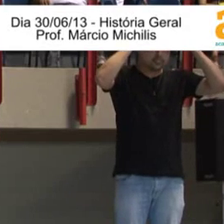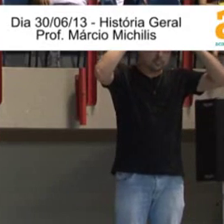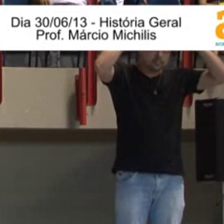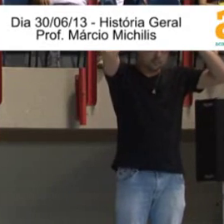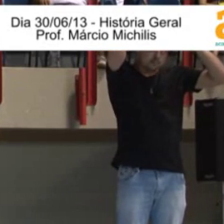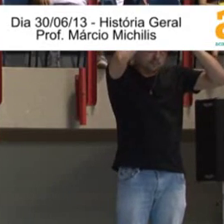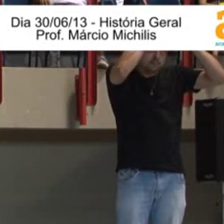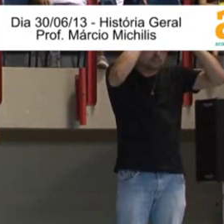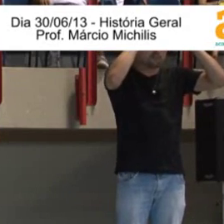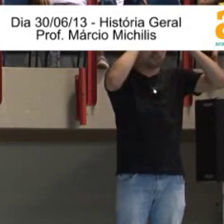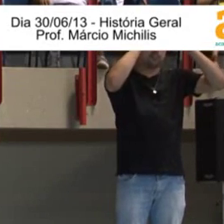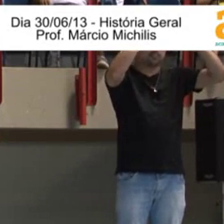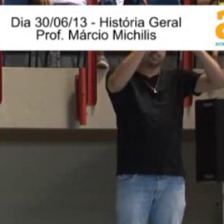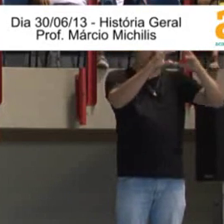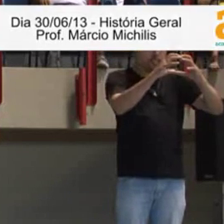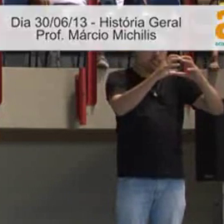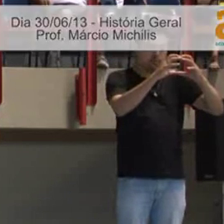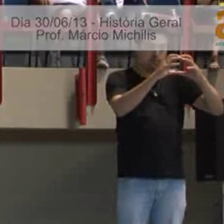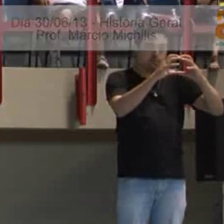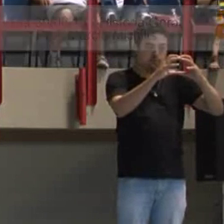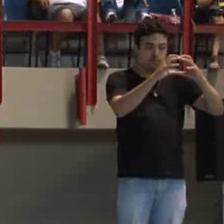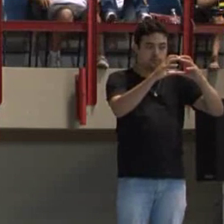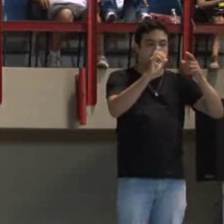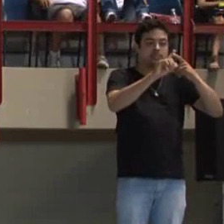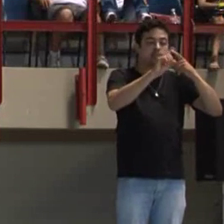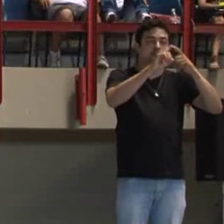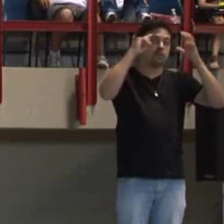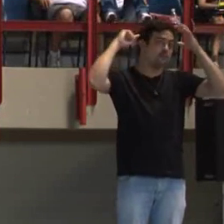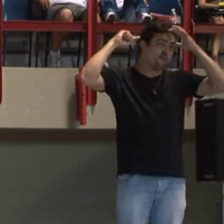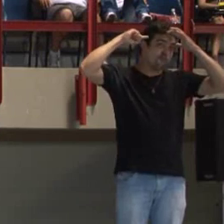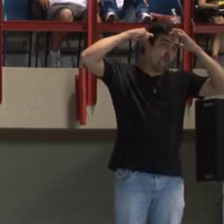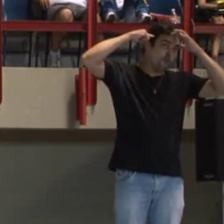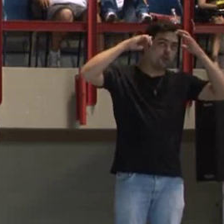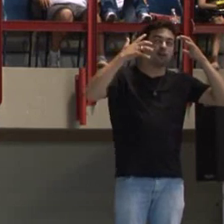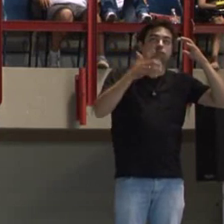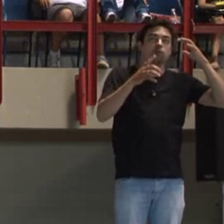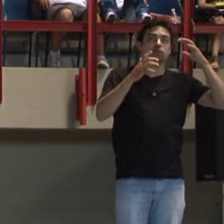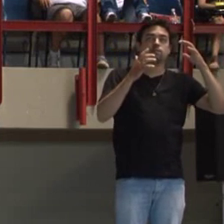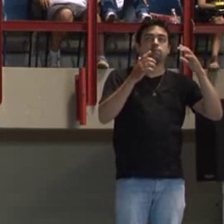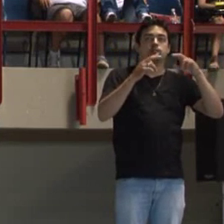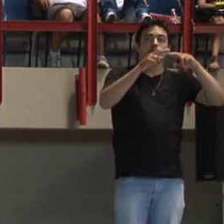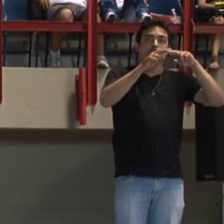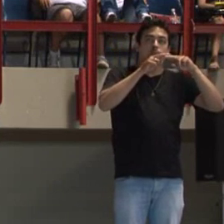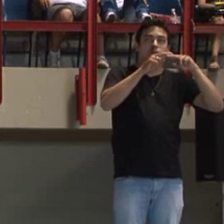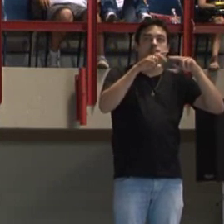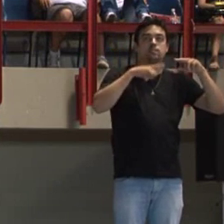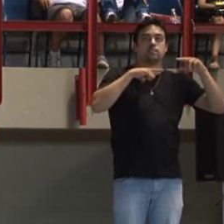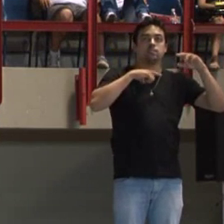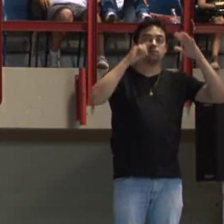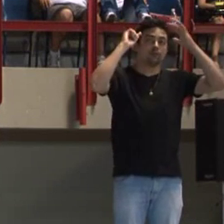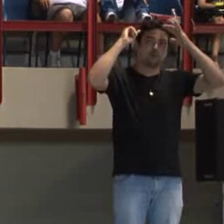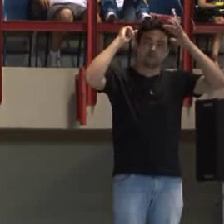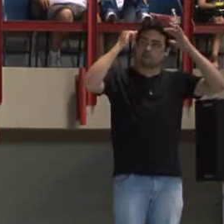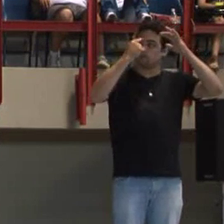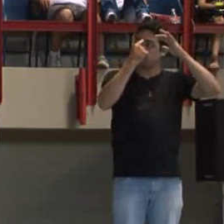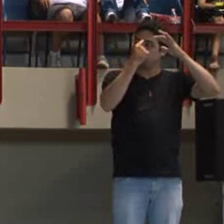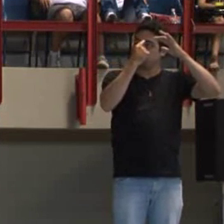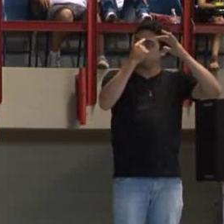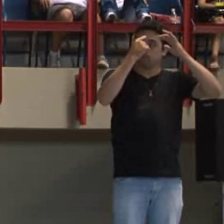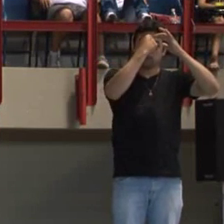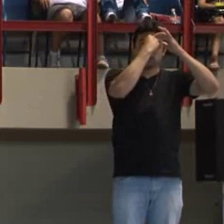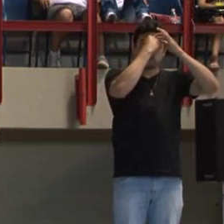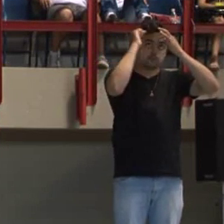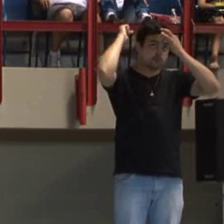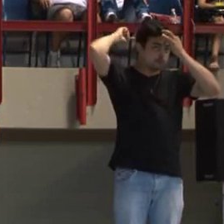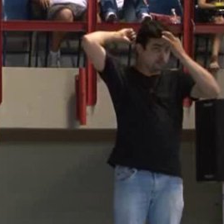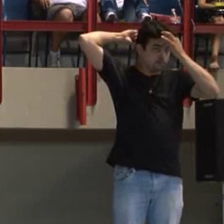pessoa, mas eles não queriam furar o crânio, tá? Eles faziam um pequeno furo aqui na frente, aqui